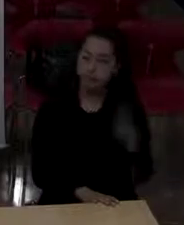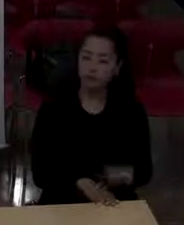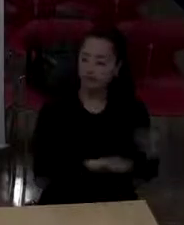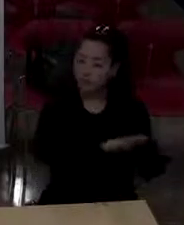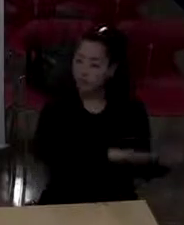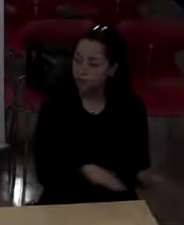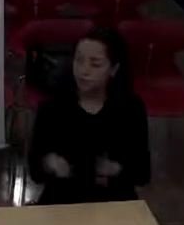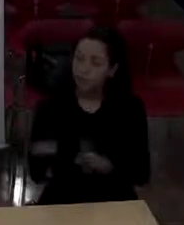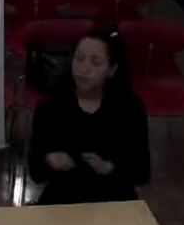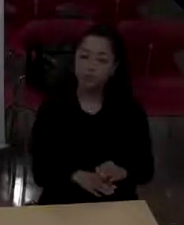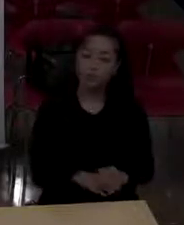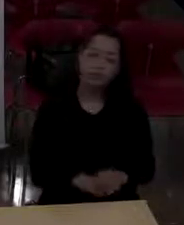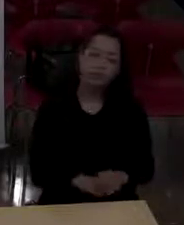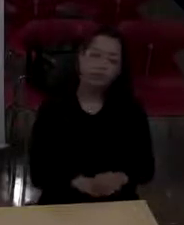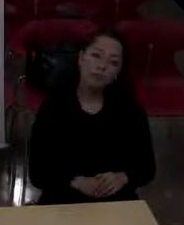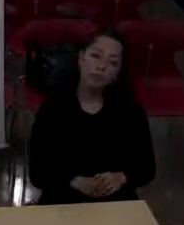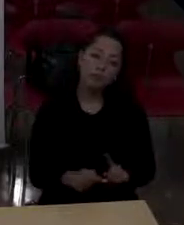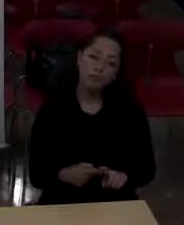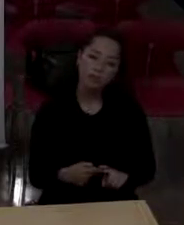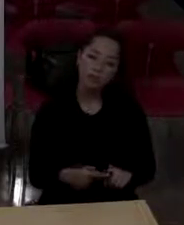gestión educativa